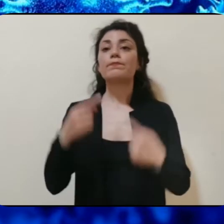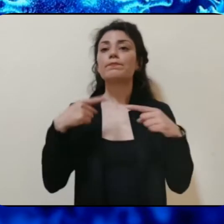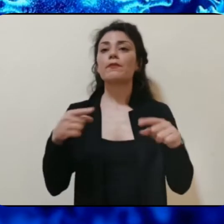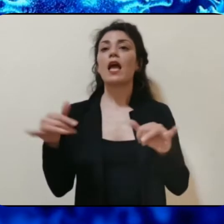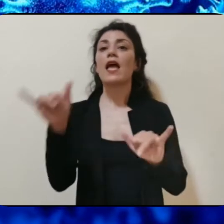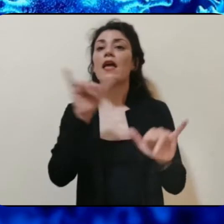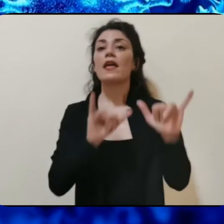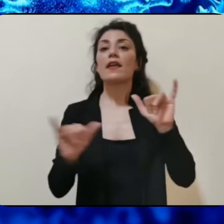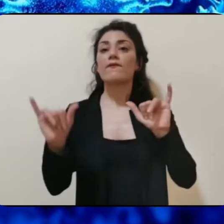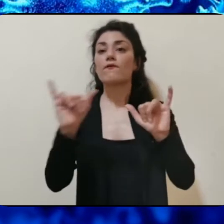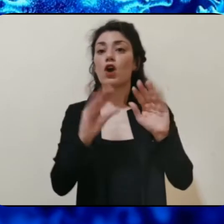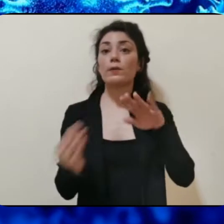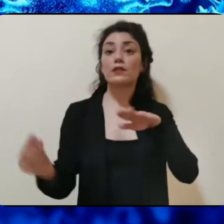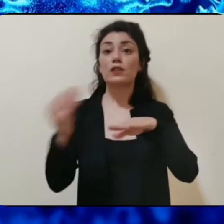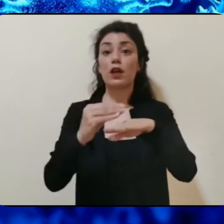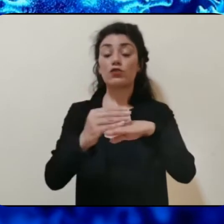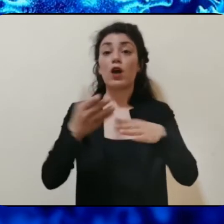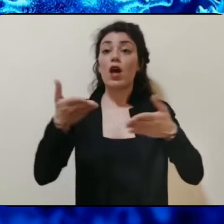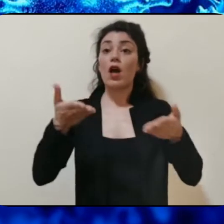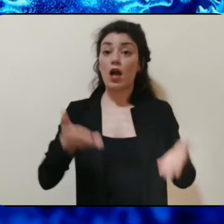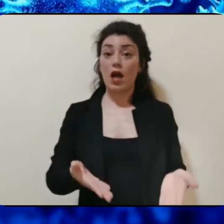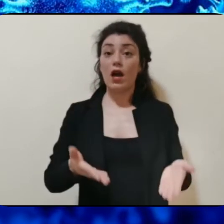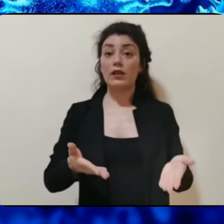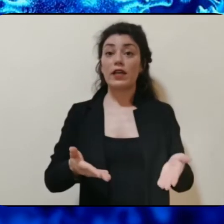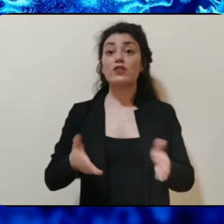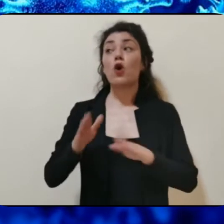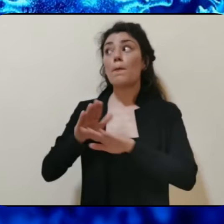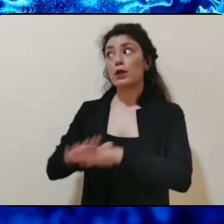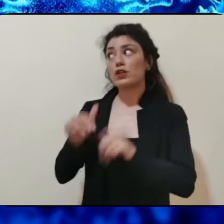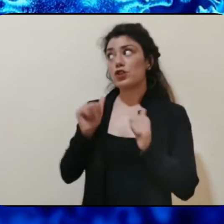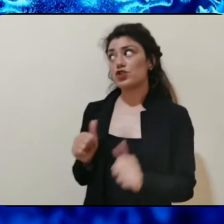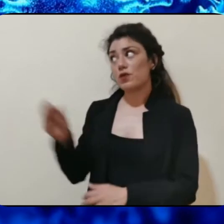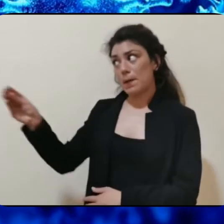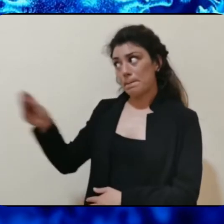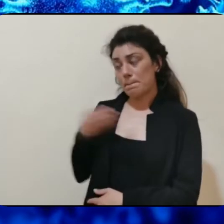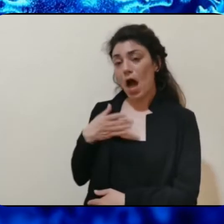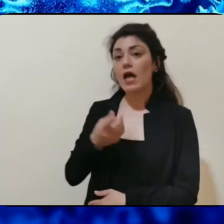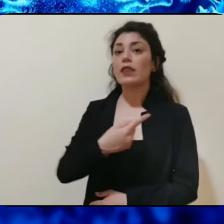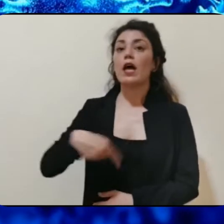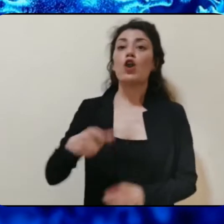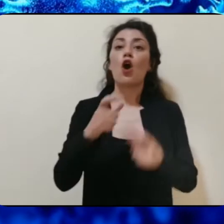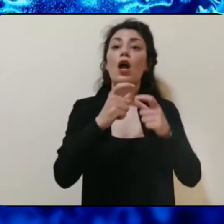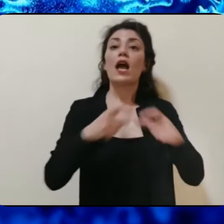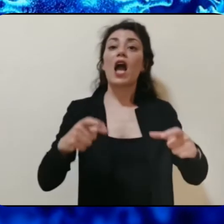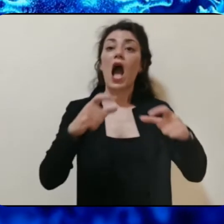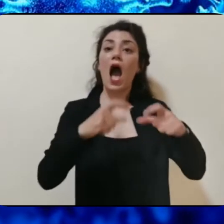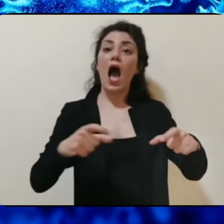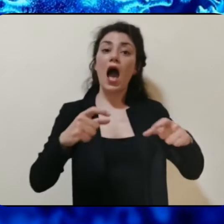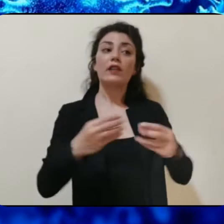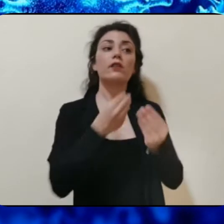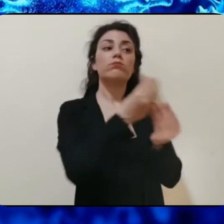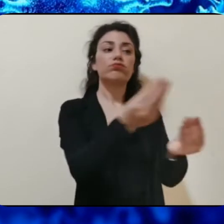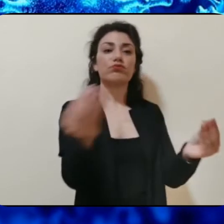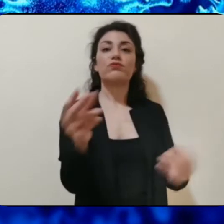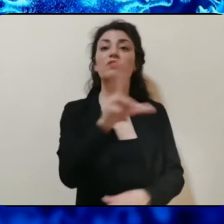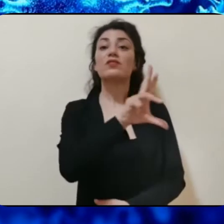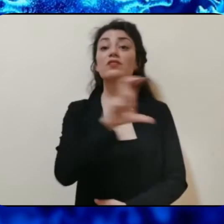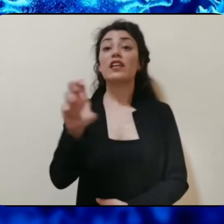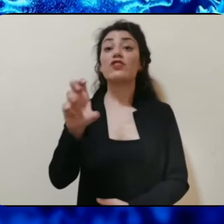dati, noi ad oggi abbiamo già a valere sull'ordinanza appunto della Protezione Civile distribuito 350